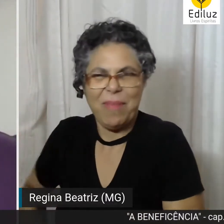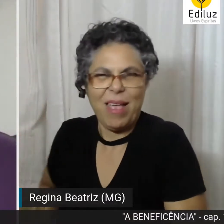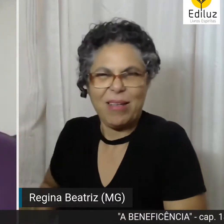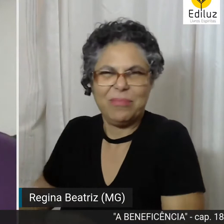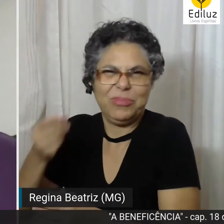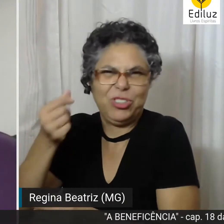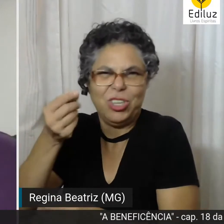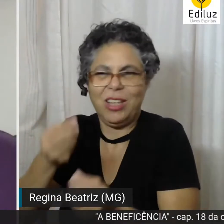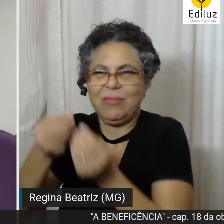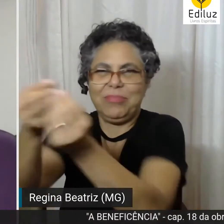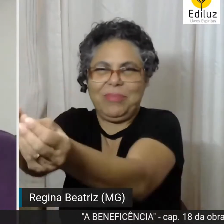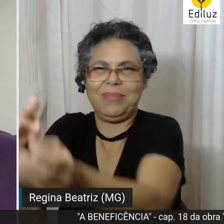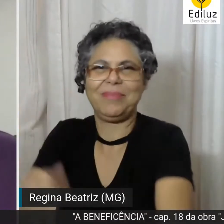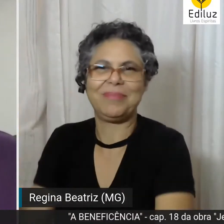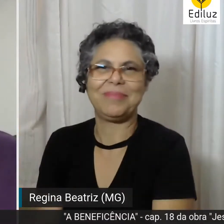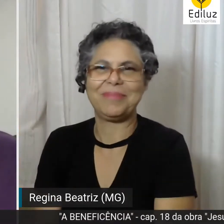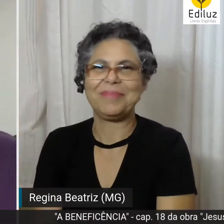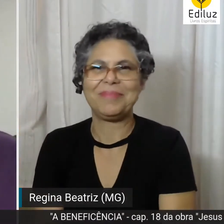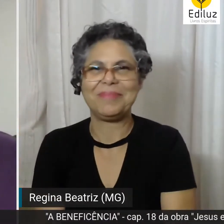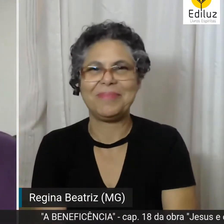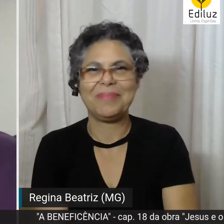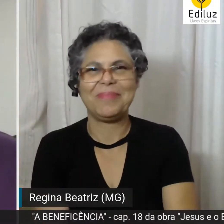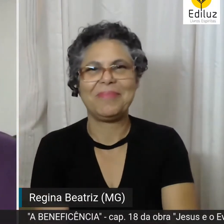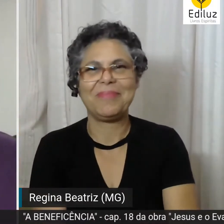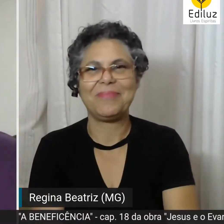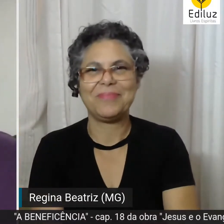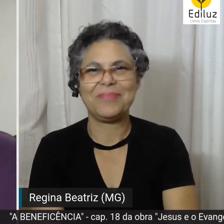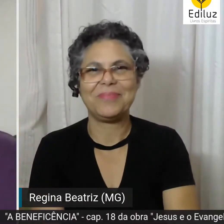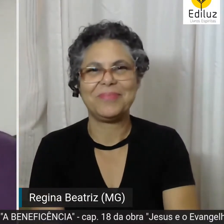bolso, estender a mesma mão